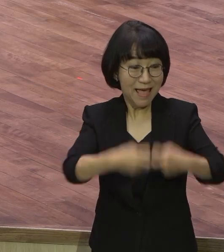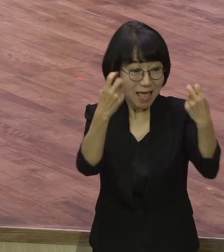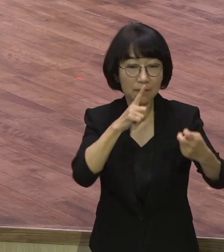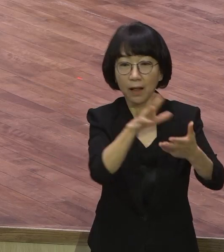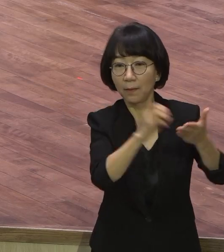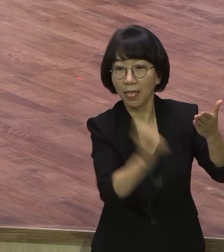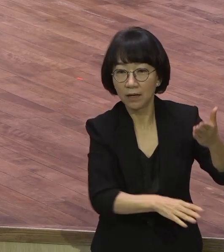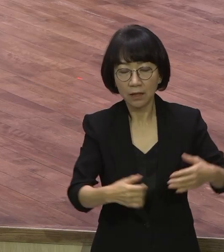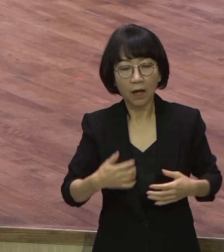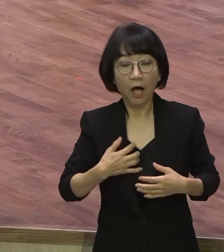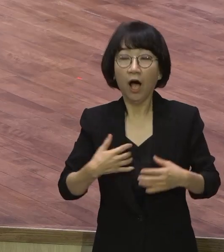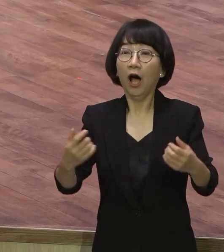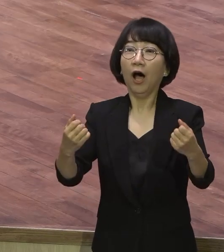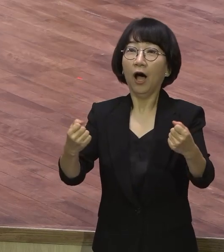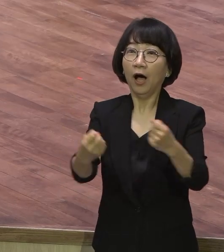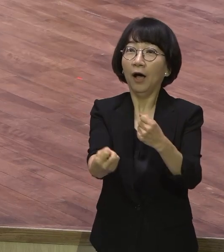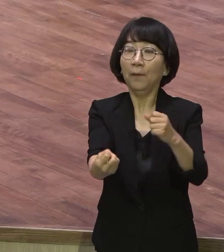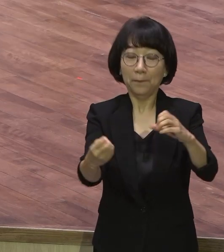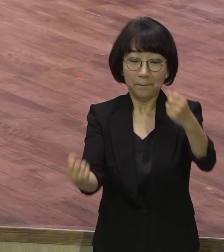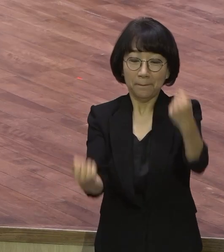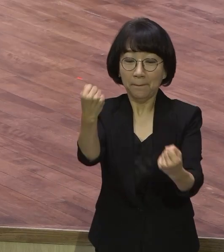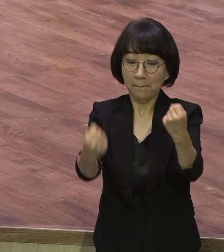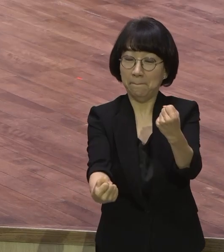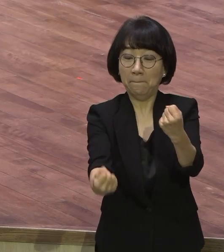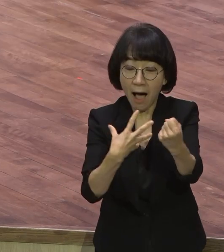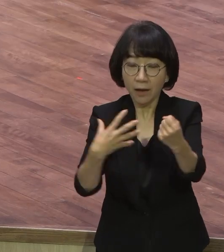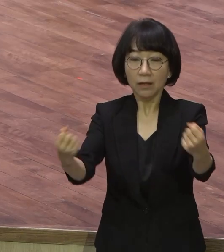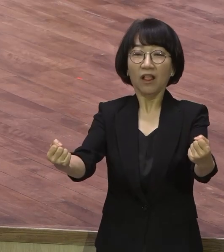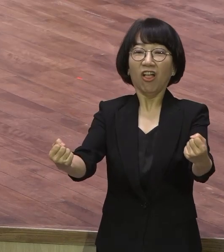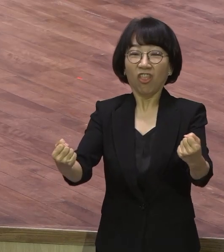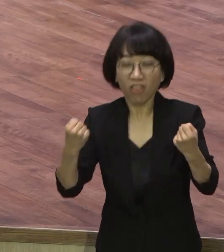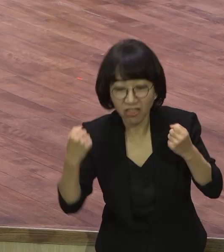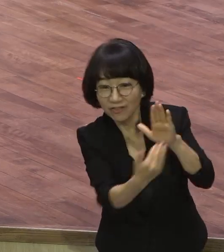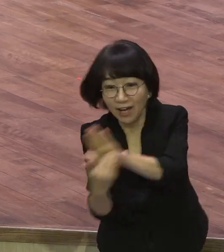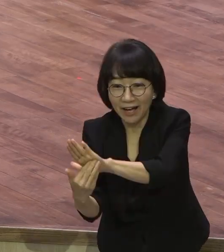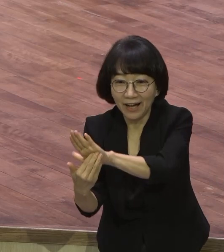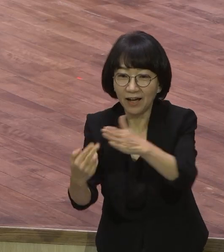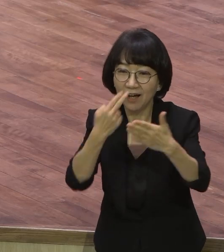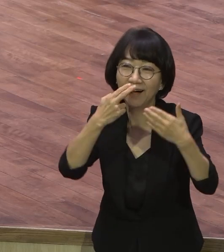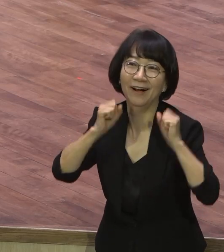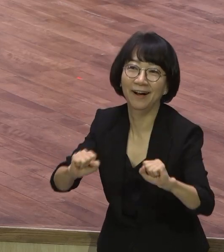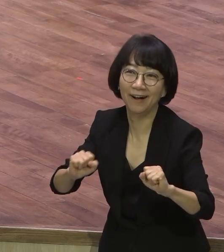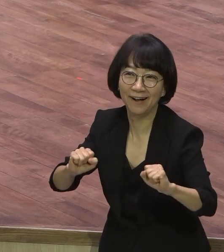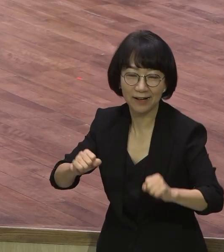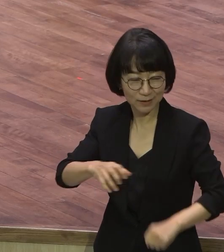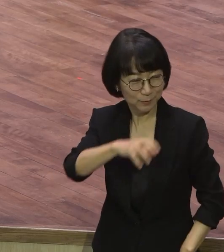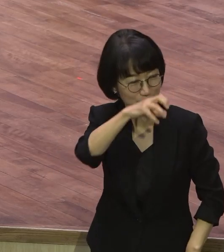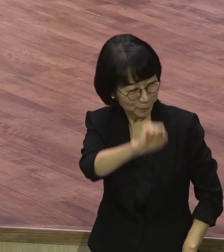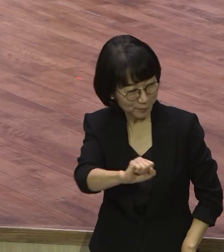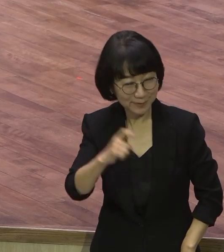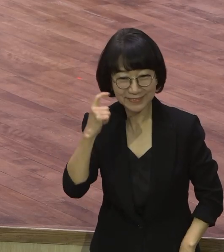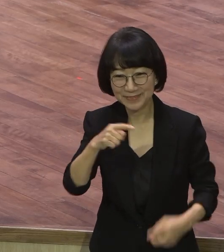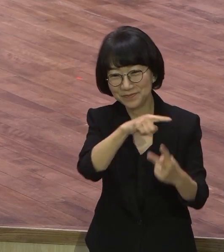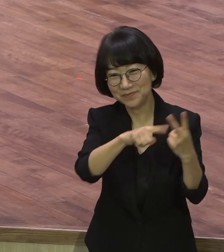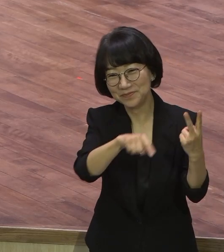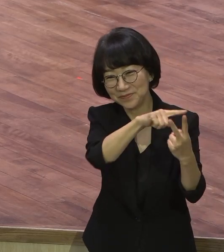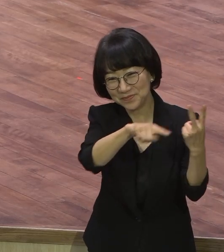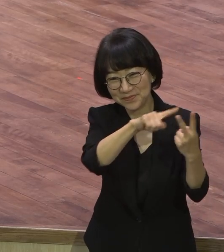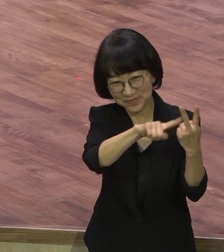교통사고가 났는데 에벅이 터져서 살아남았다 좋은 소식이라는 얘기지. 그런